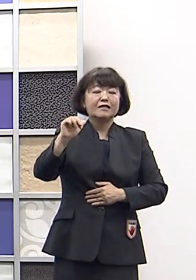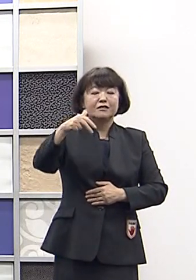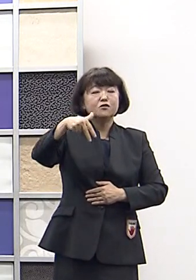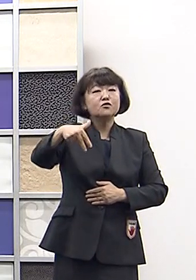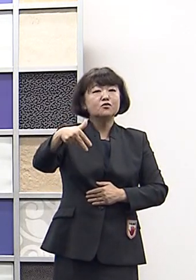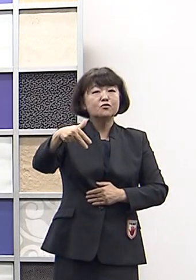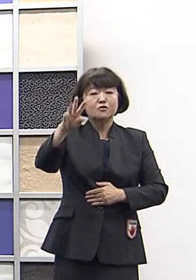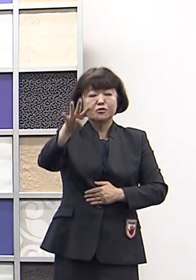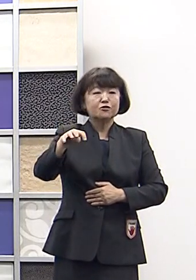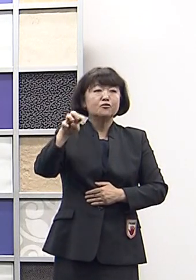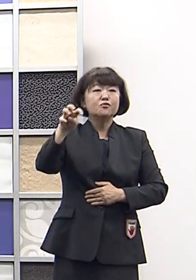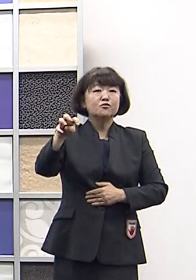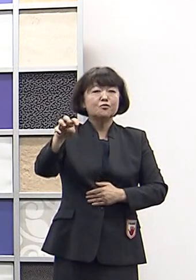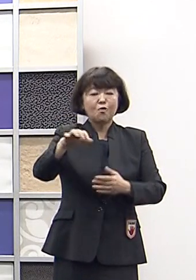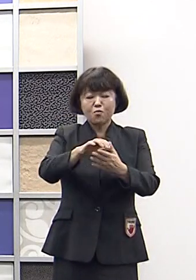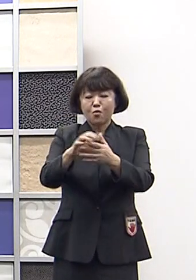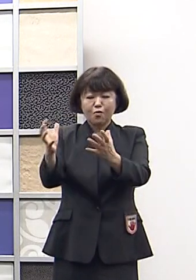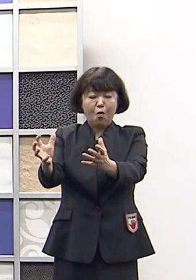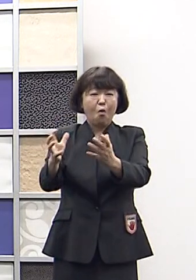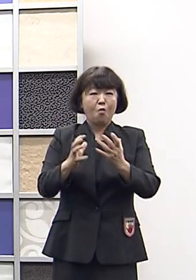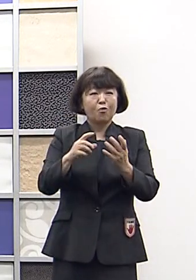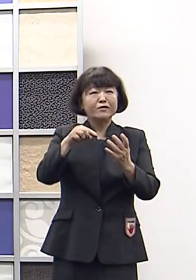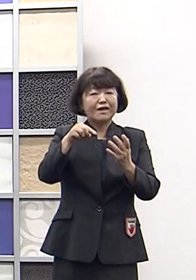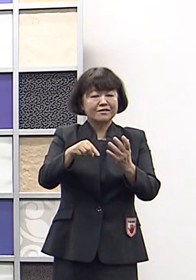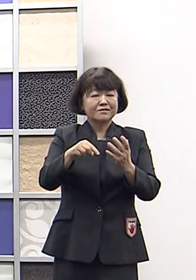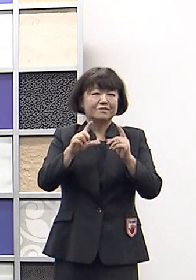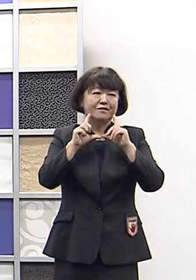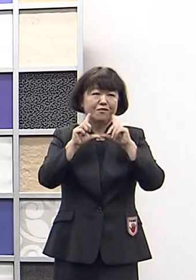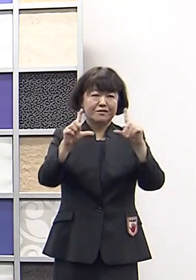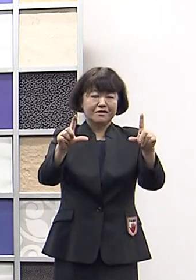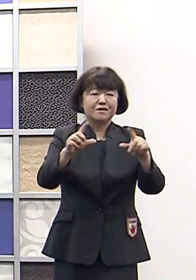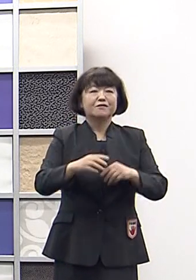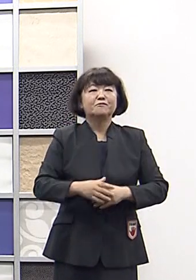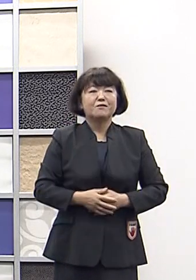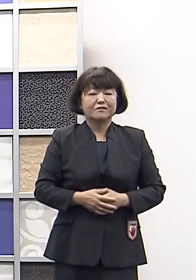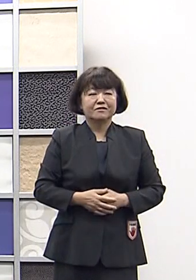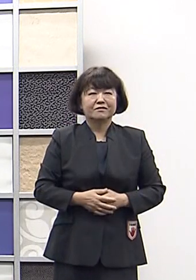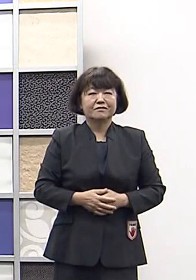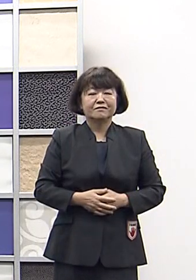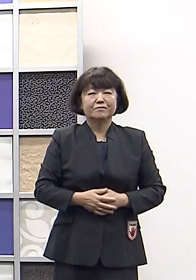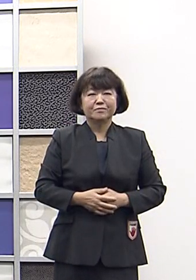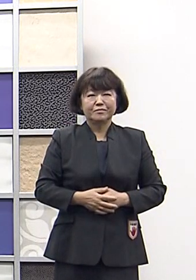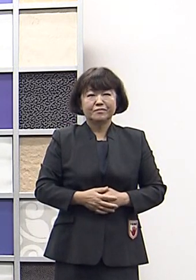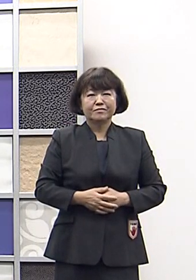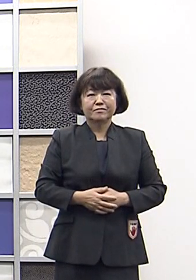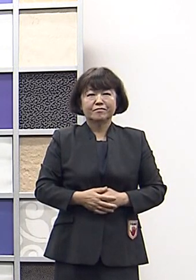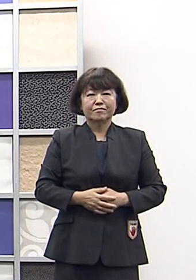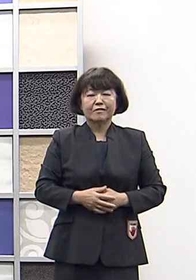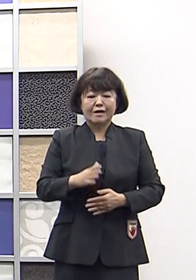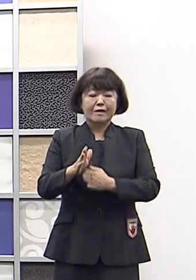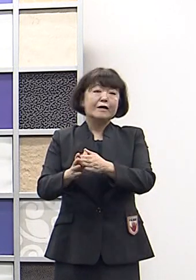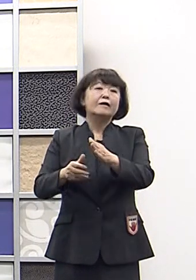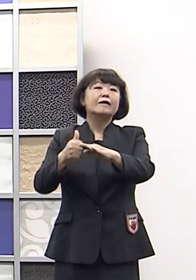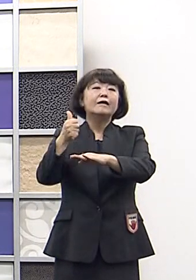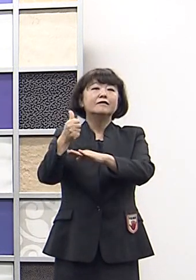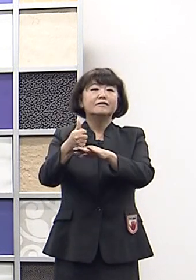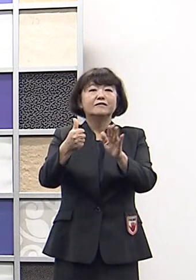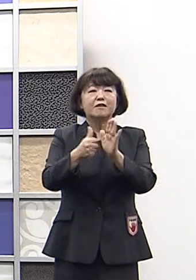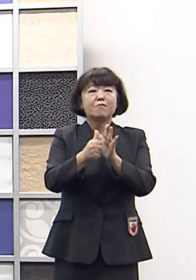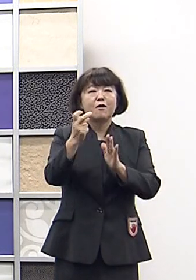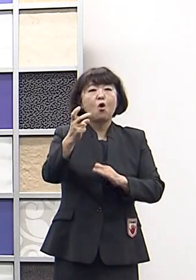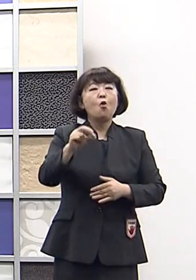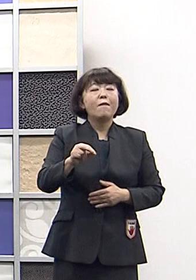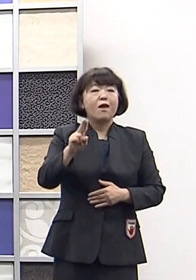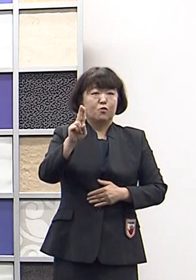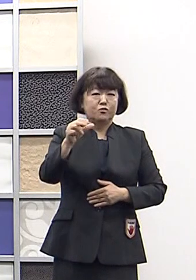友好訪問団の来県についてお伝えをします。この度です、ロメウ・ゼマ知事をはじめ